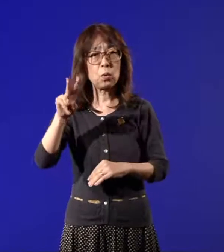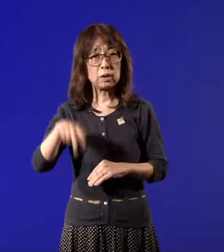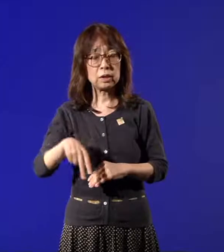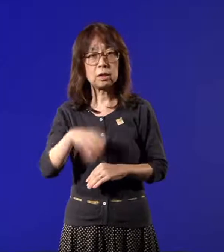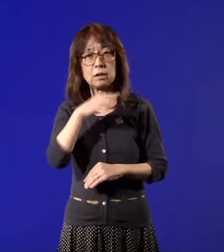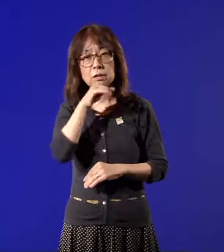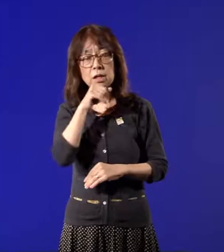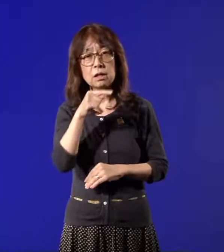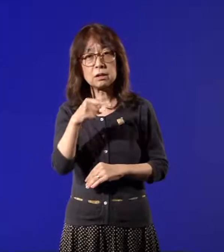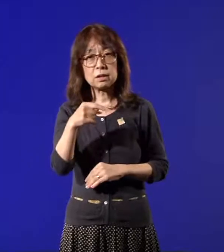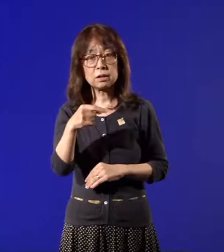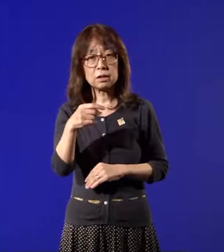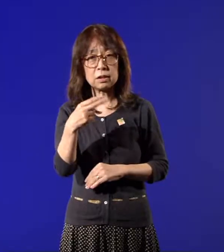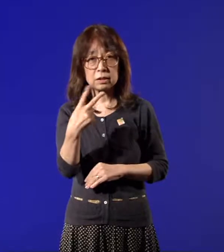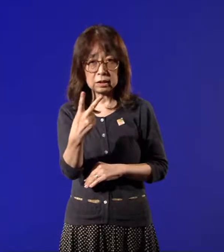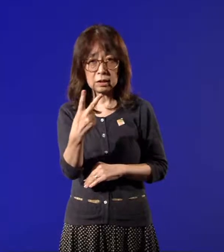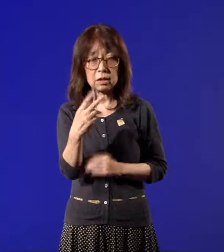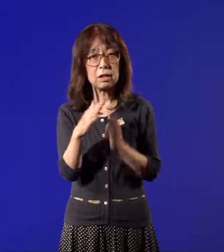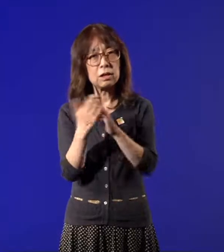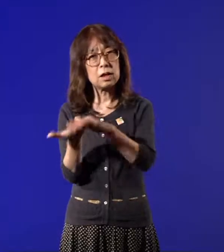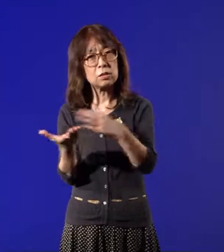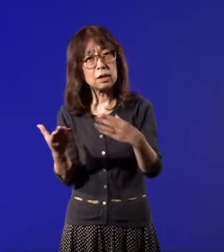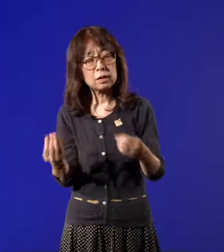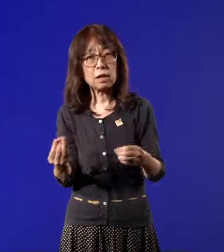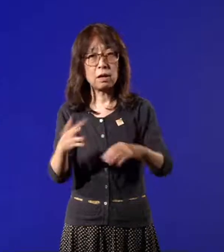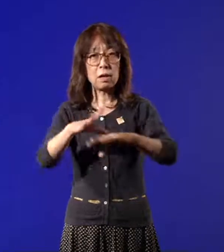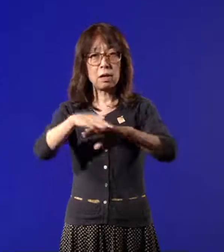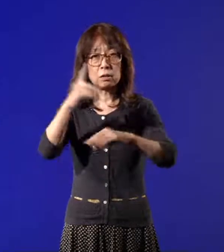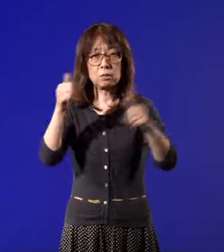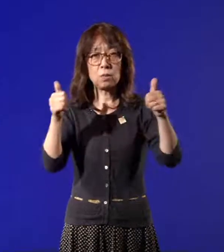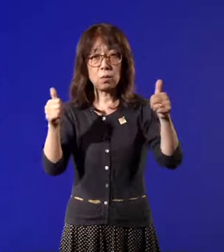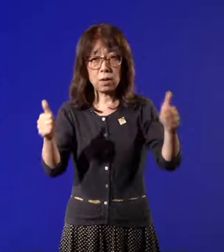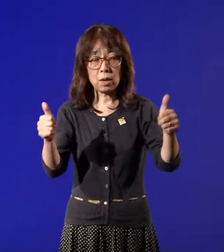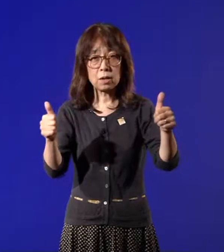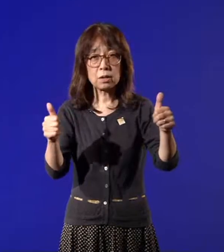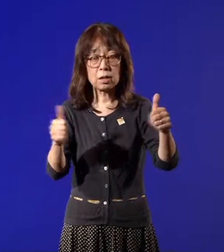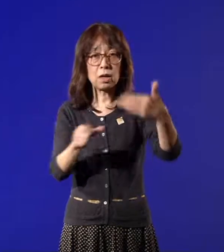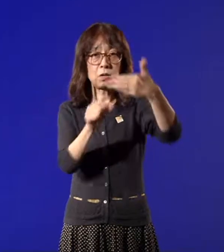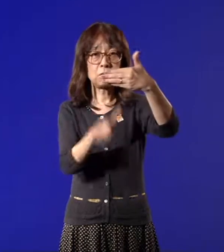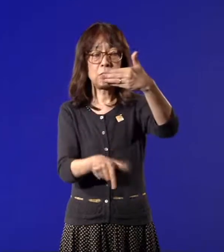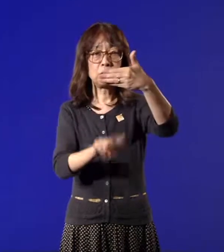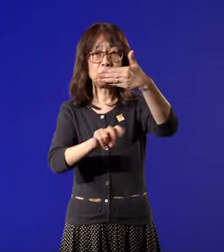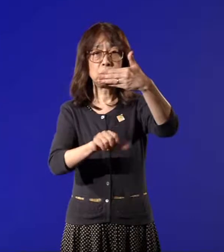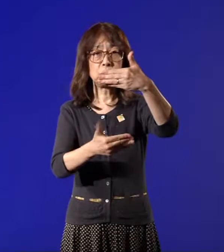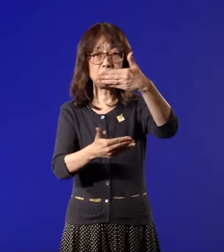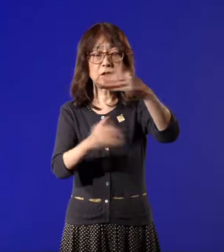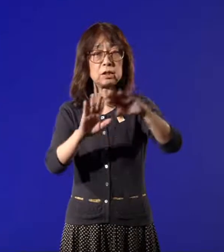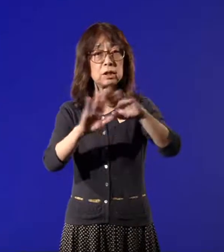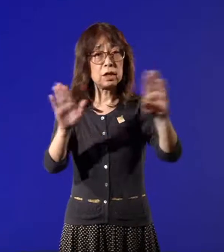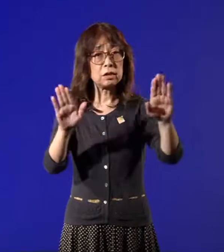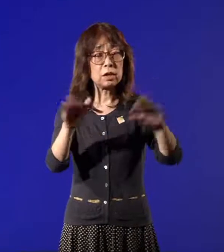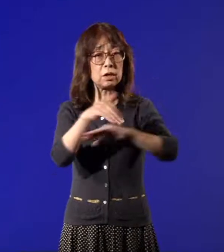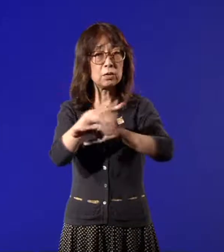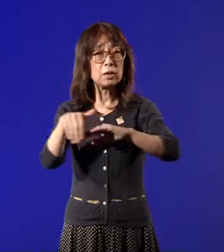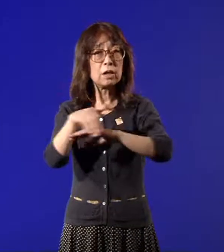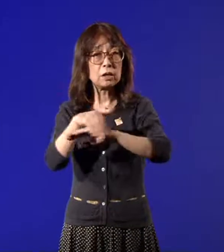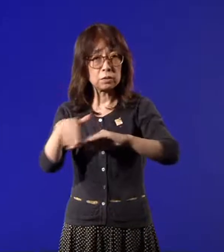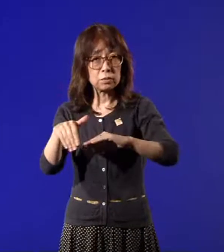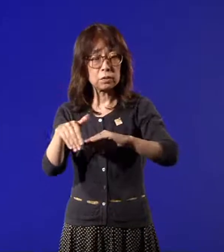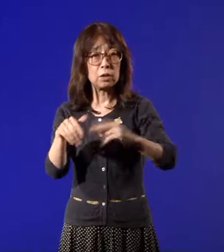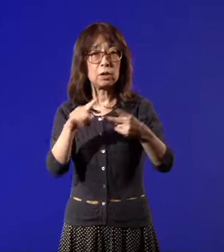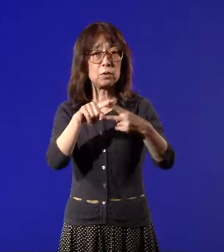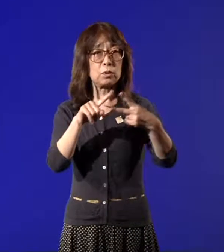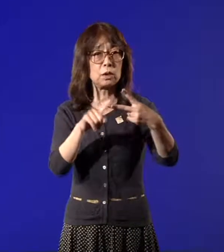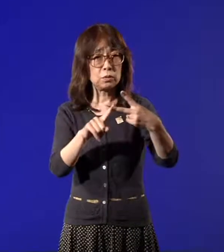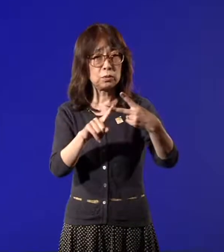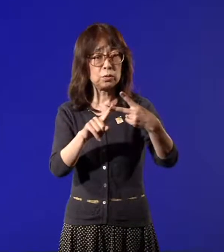件の初公判が、29日開催予定です。その点について2つ